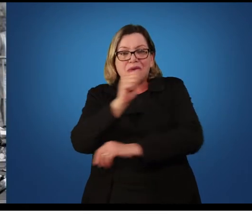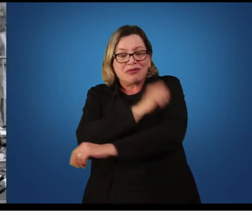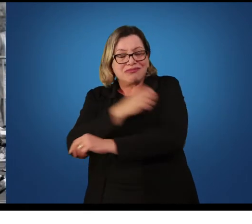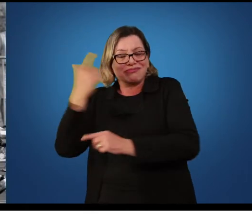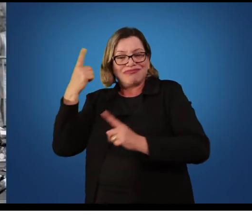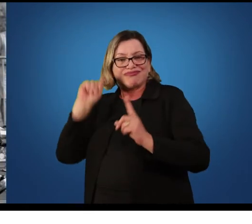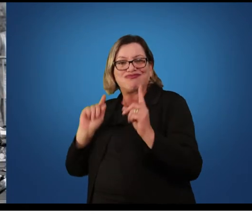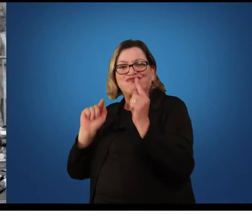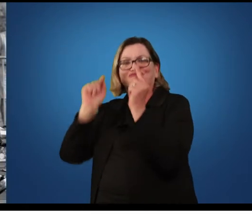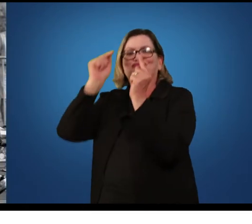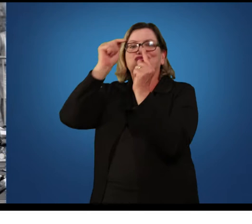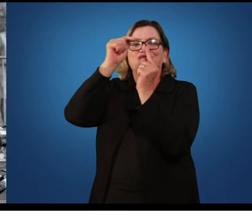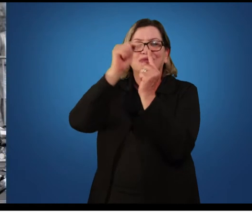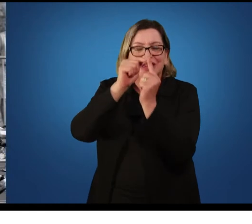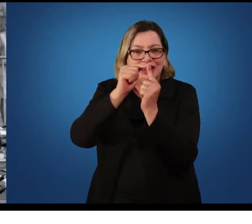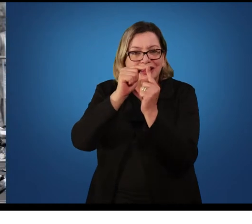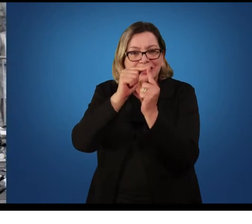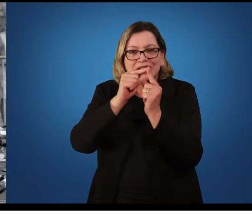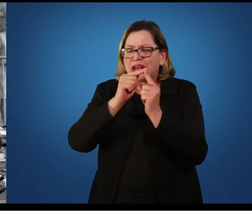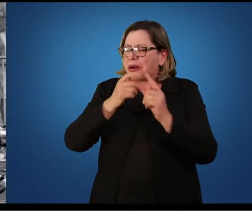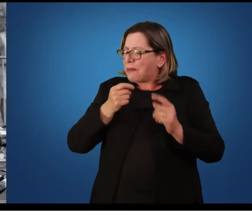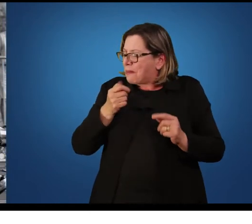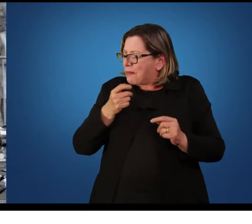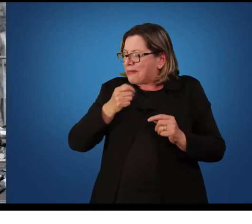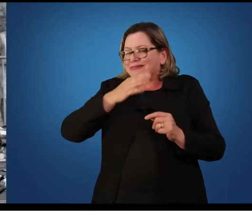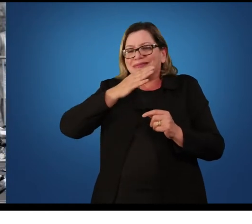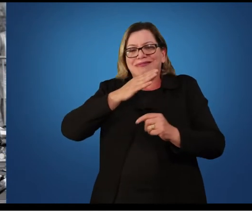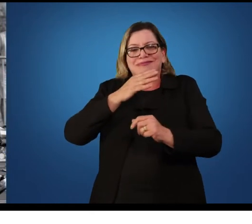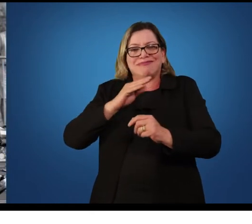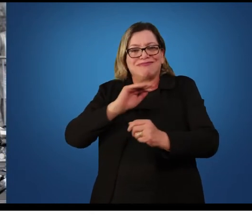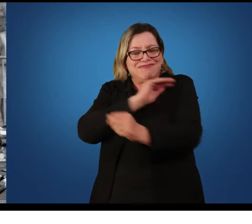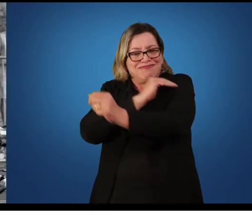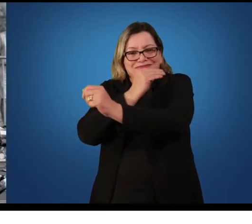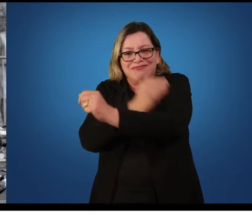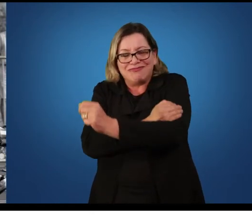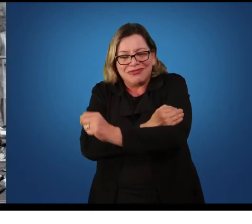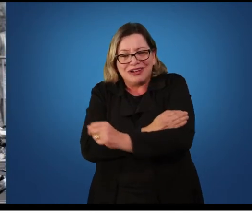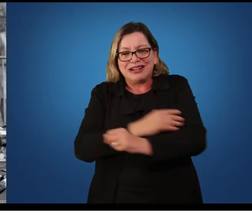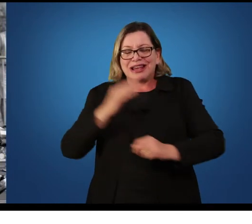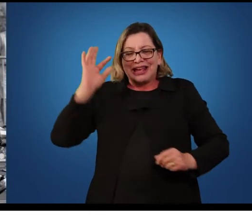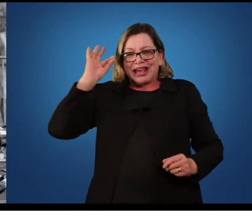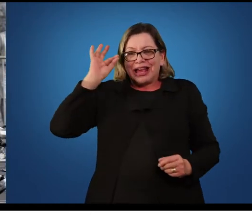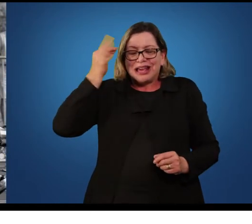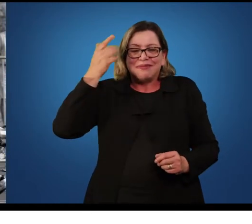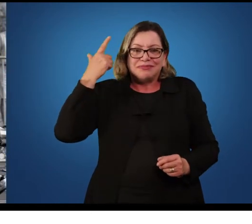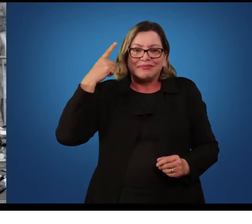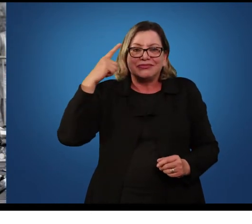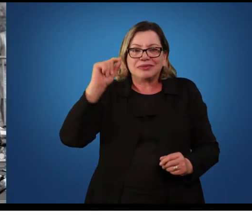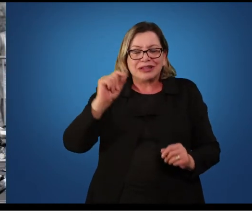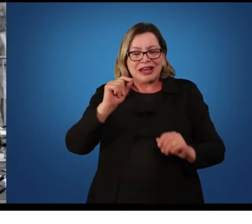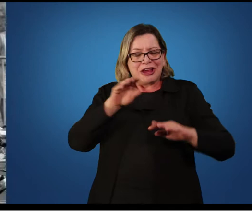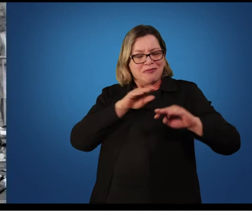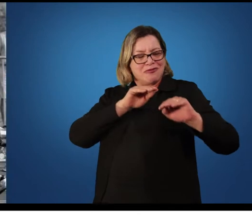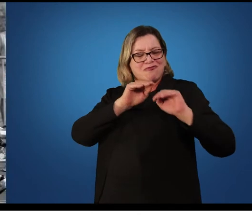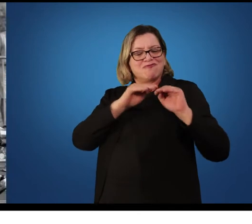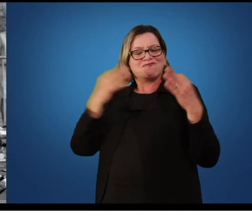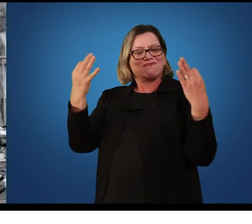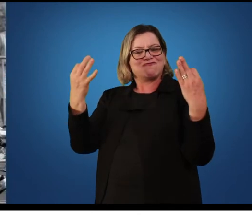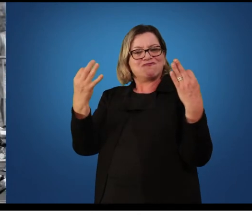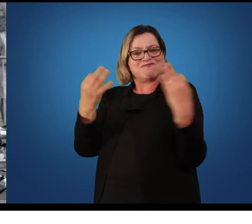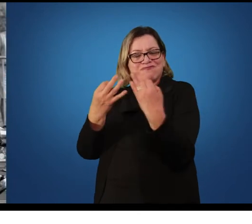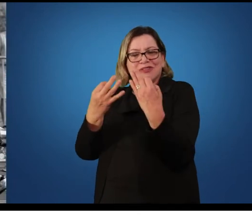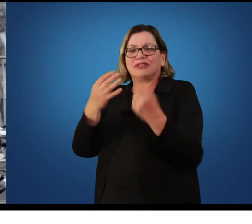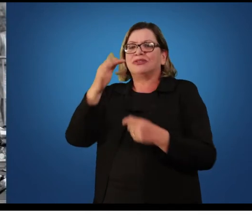meta da ação com o mínimo gasto de energia e tempo. Os movimentos são executados com graça, fluidez